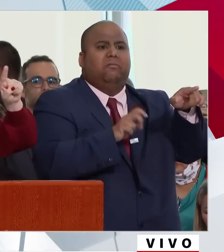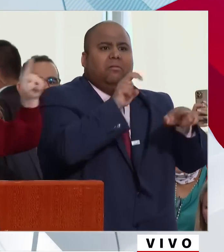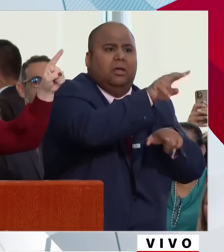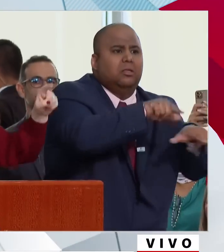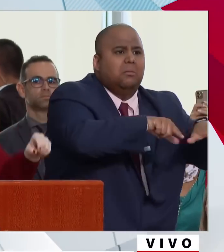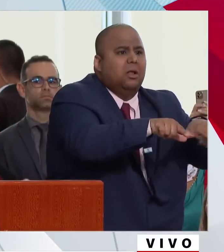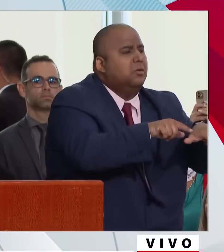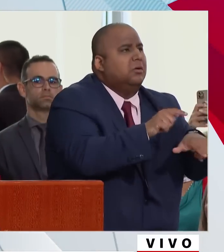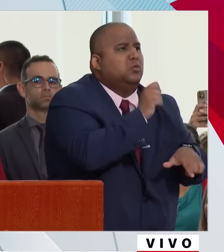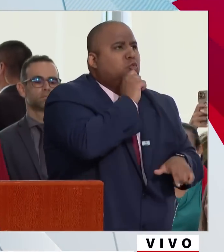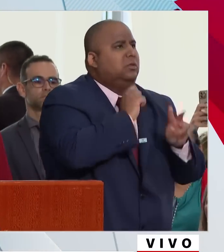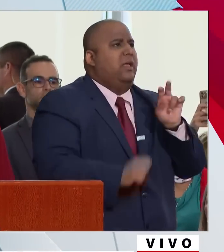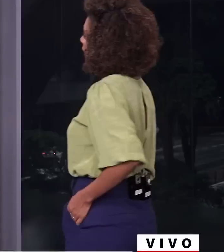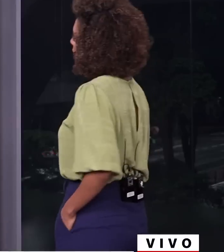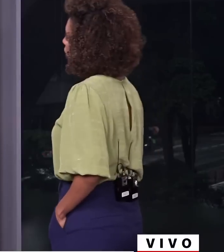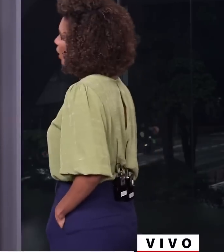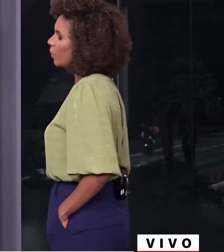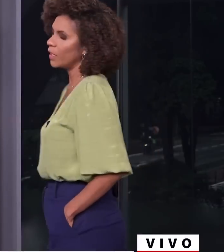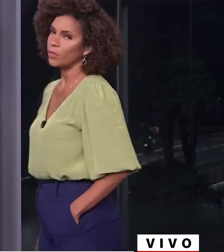ver na prática